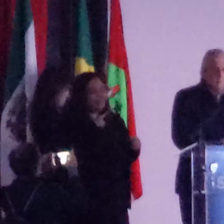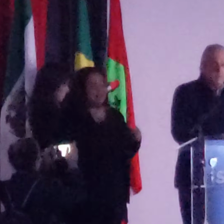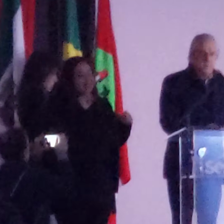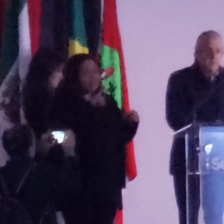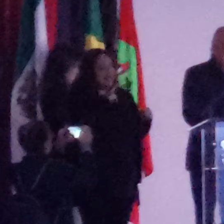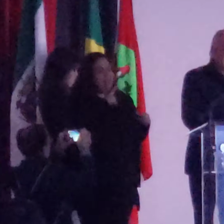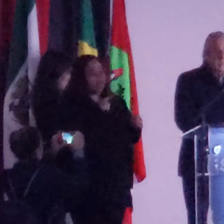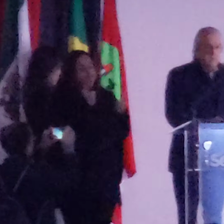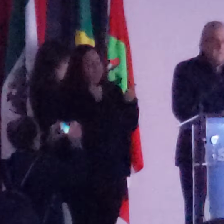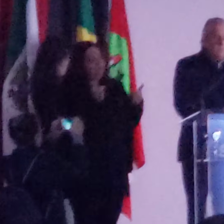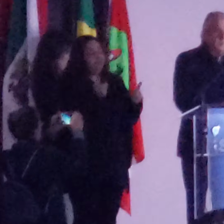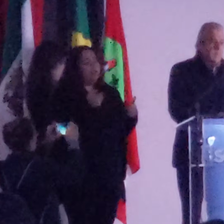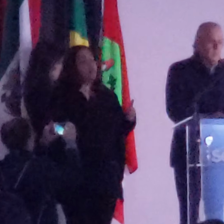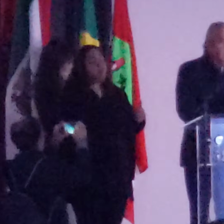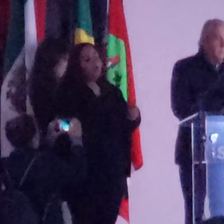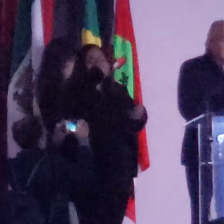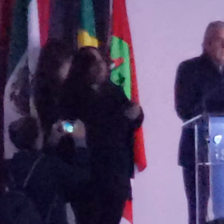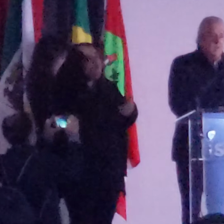certeza que esses recursos